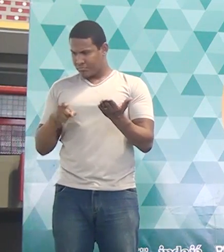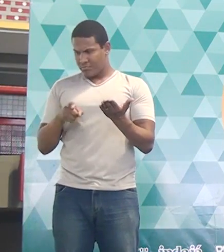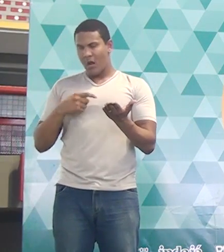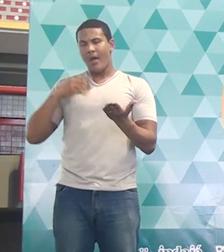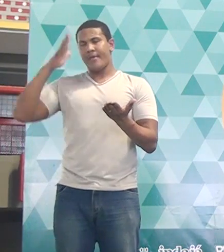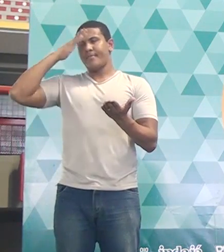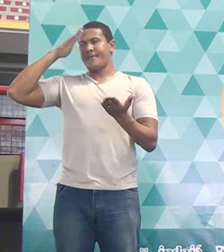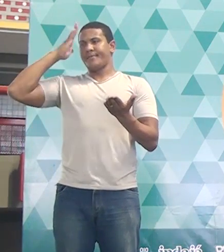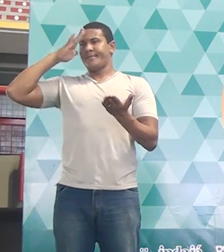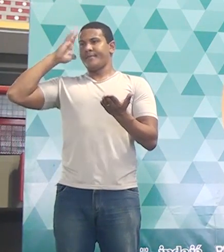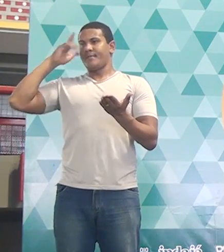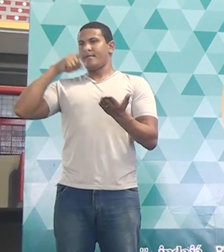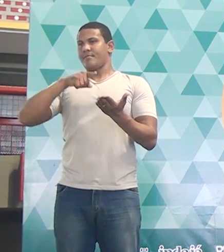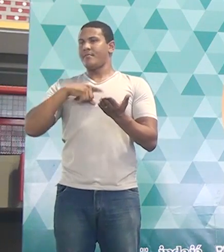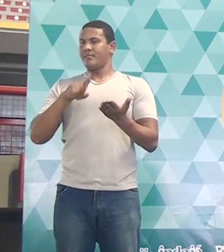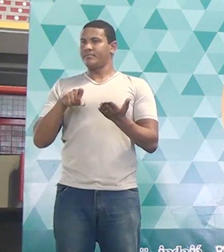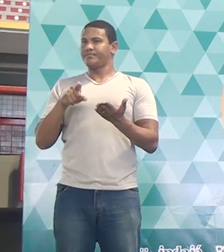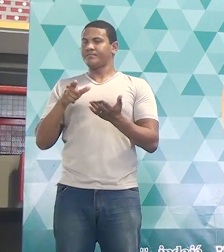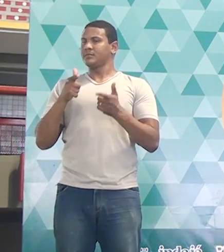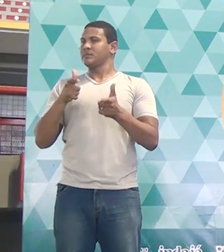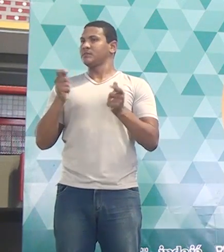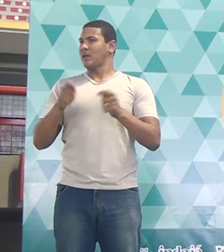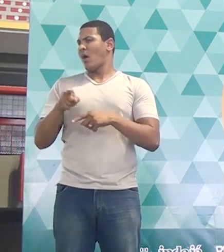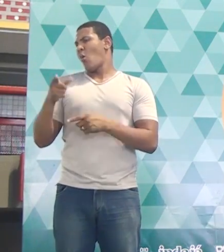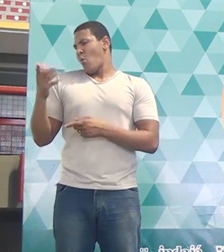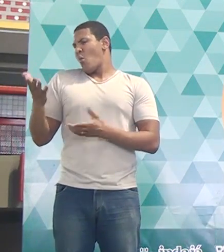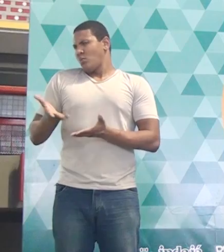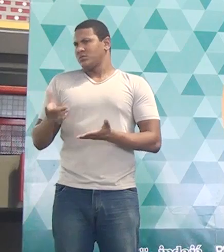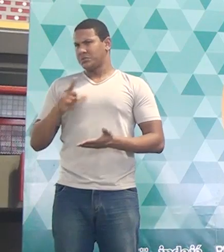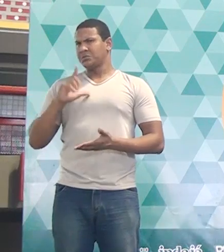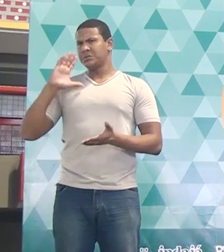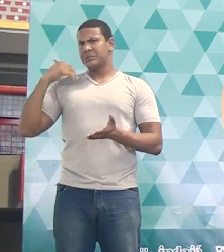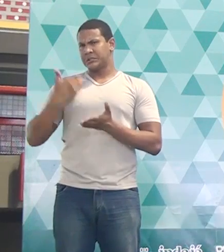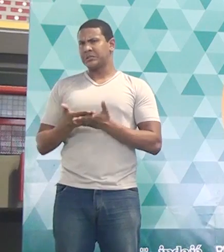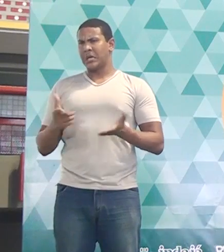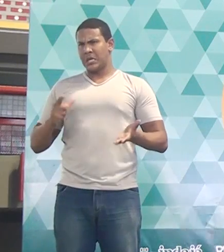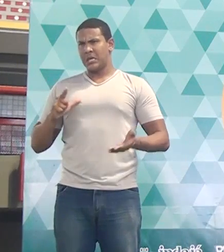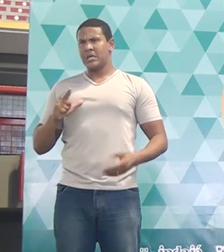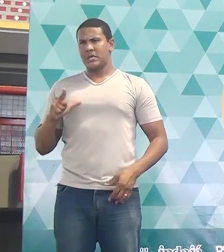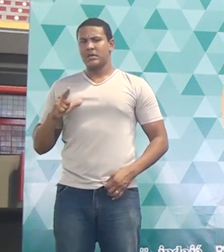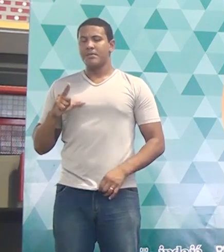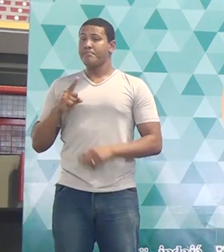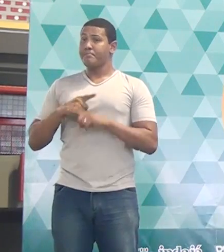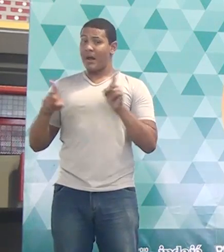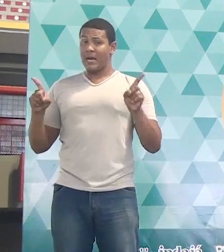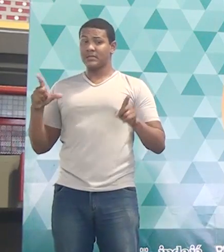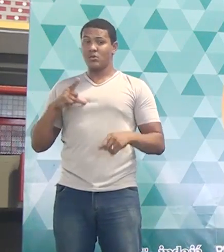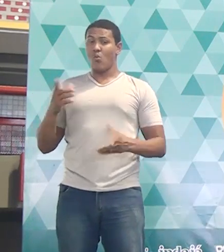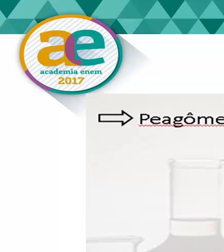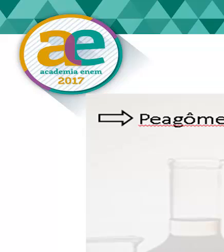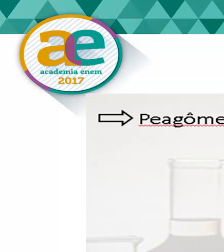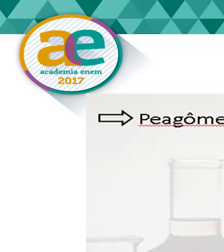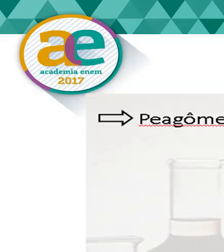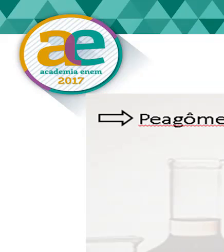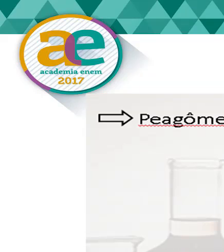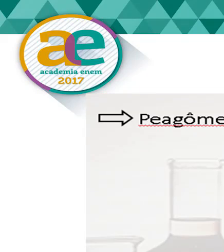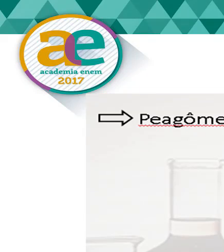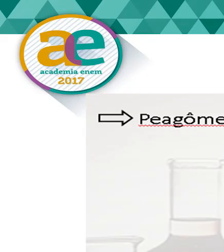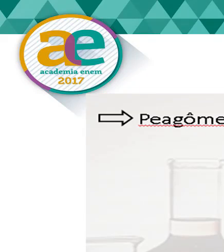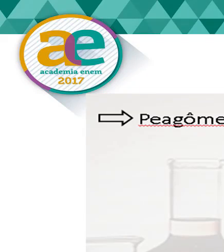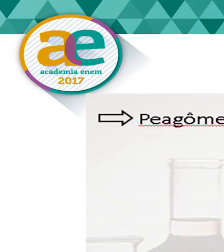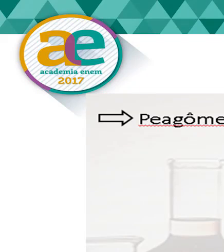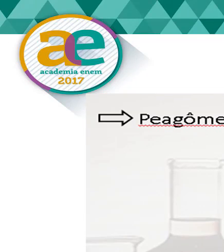pH daquela solução. Hoje em dia ainda se usa muito isso, mas hoje em dia existe um aparelhinho chamado